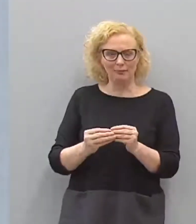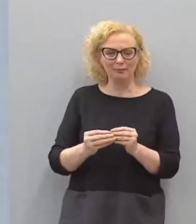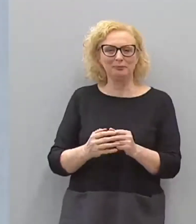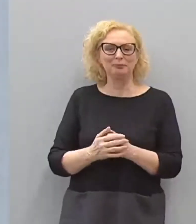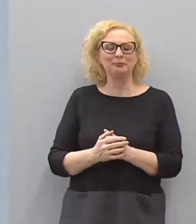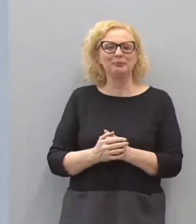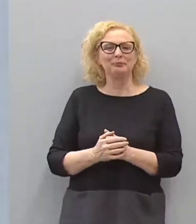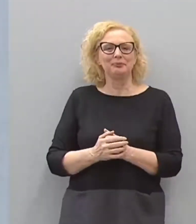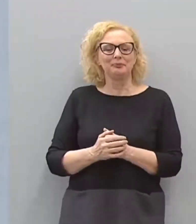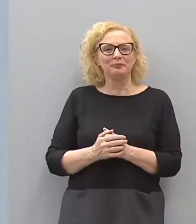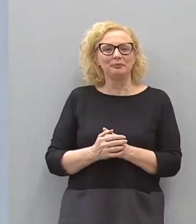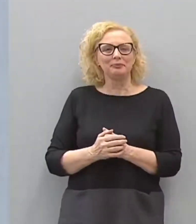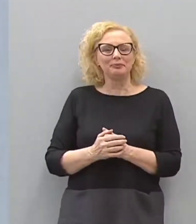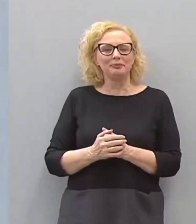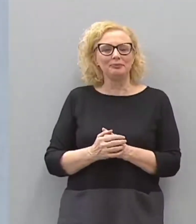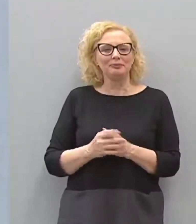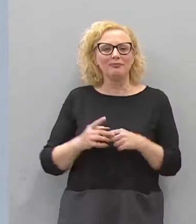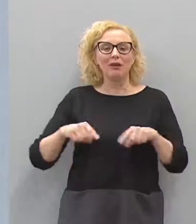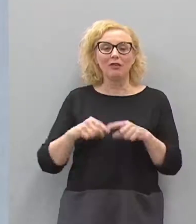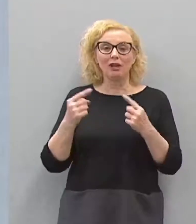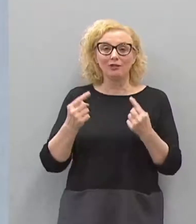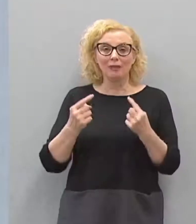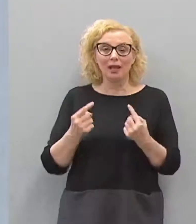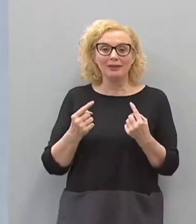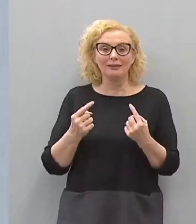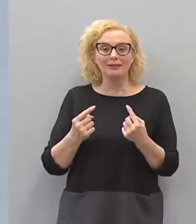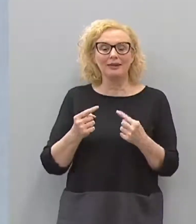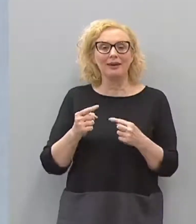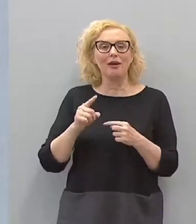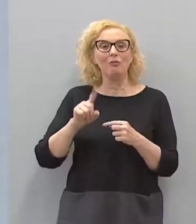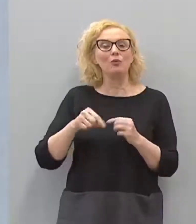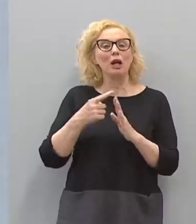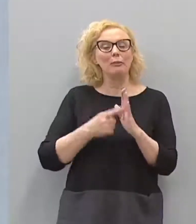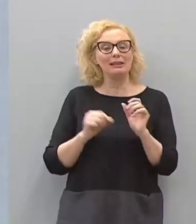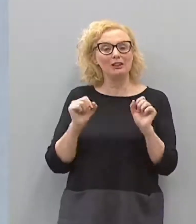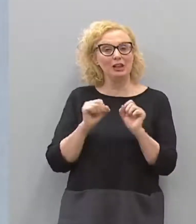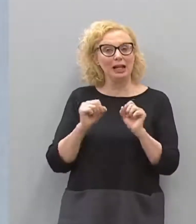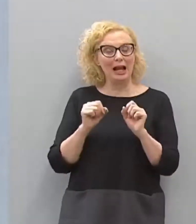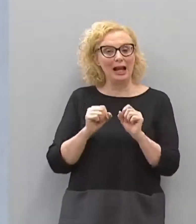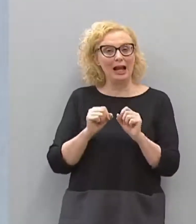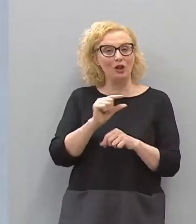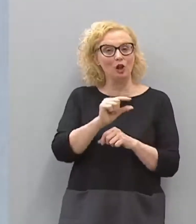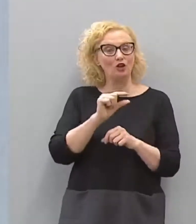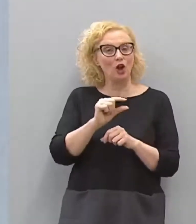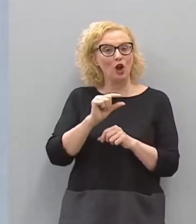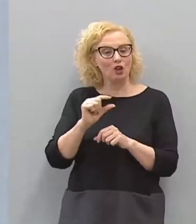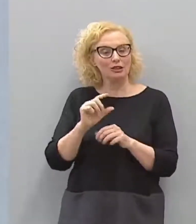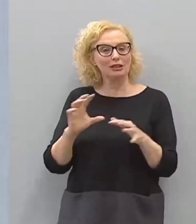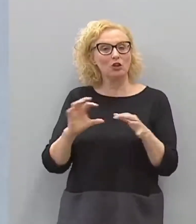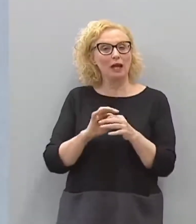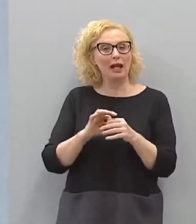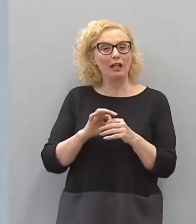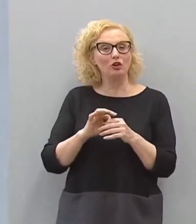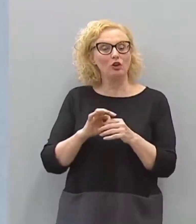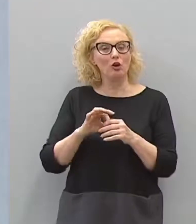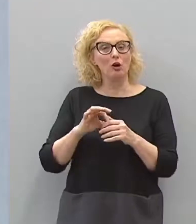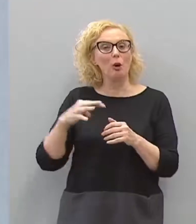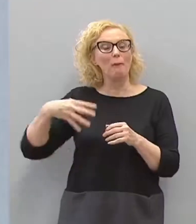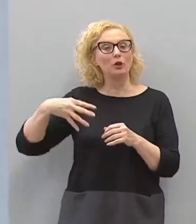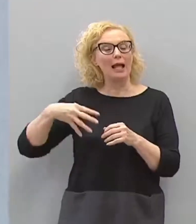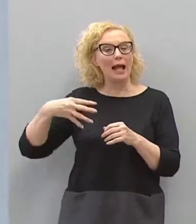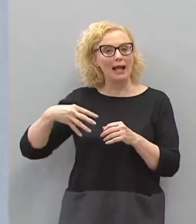ad oggi attenderemo antiche nei mesi di gennaio arrivino delle dosi del vaccino di moderna anche di